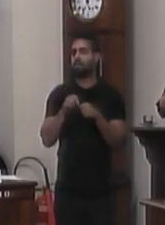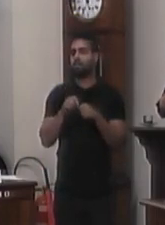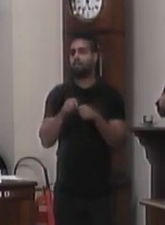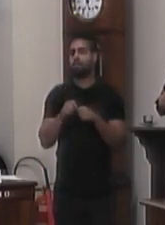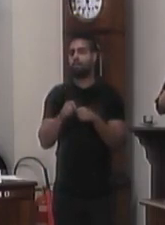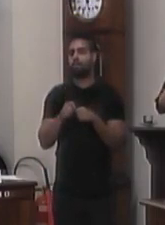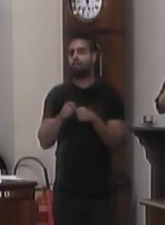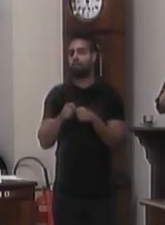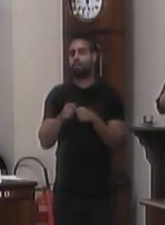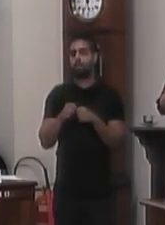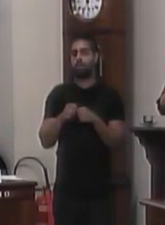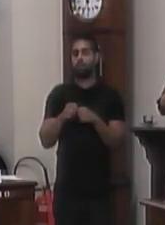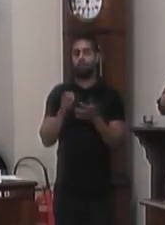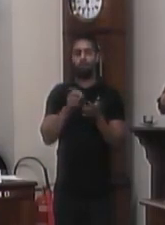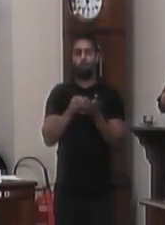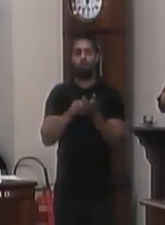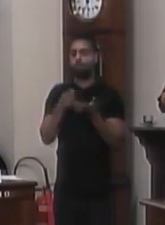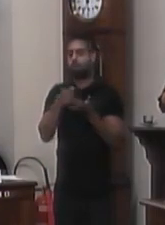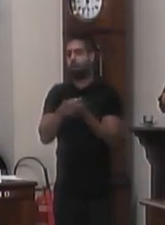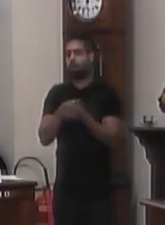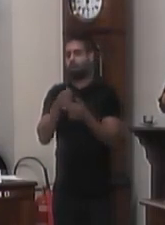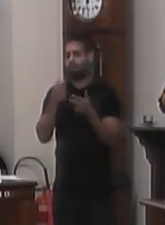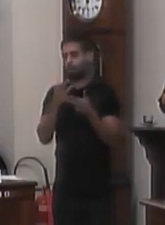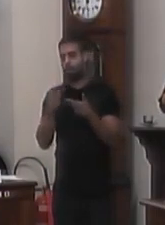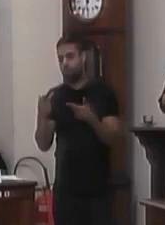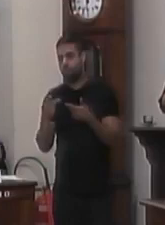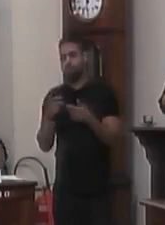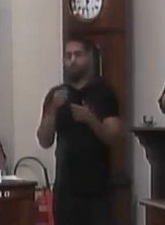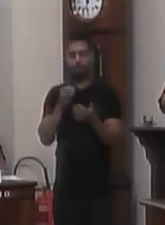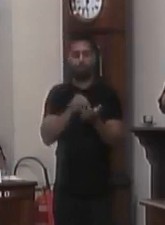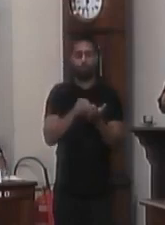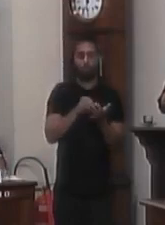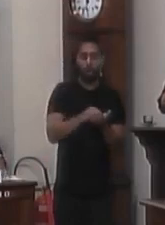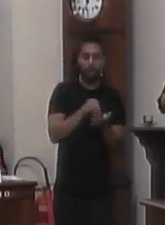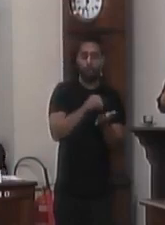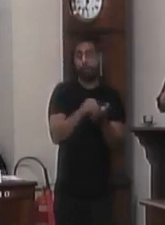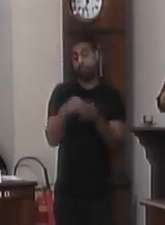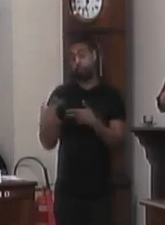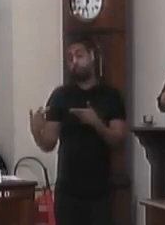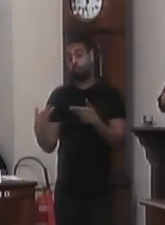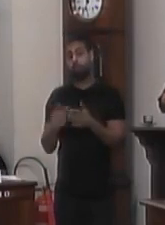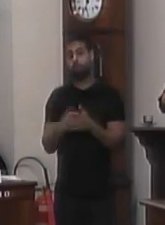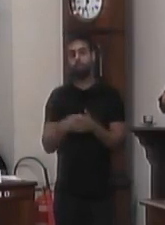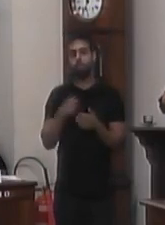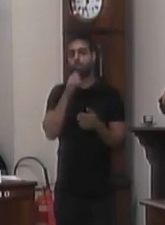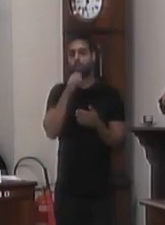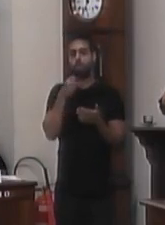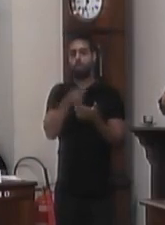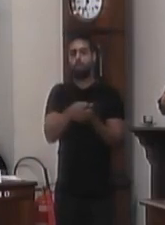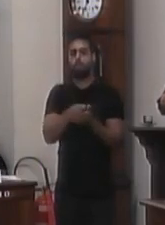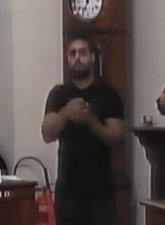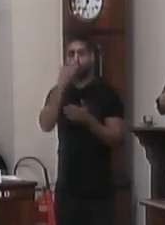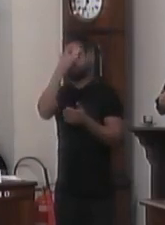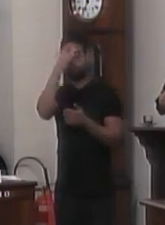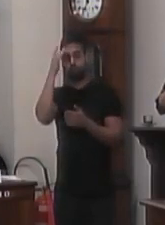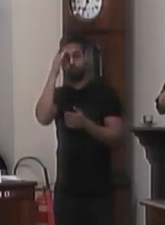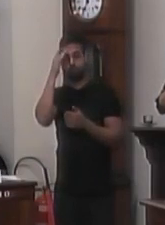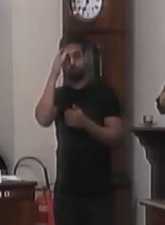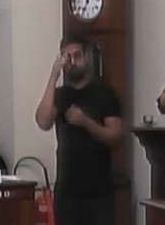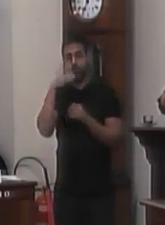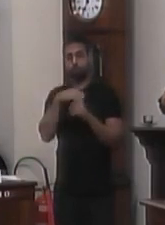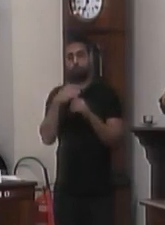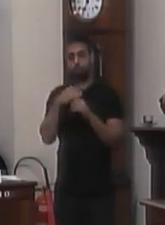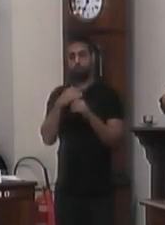algum fornecedor, alguma coisa para a gente poder, né, principalmente questão de pagamento de pessoal, né, que é uma das